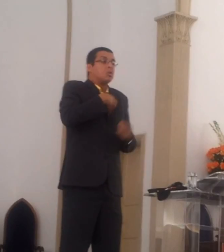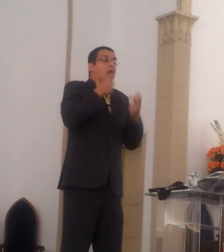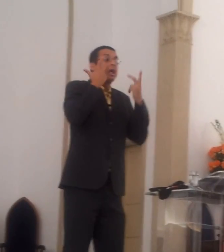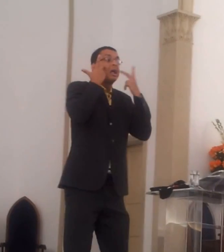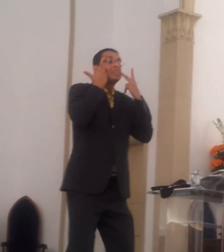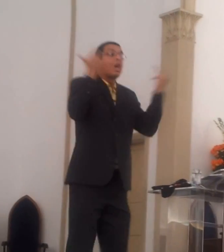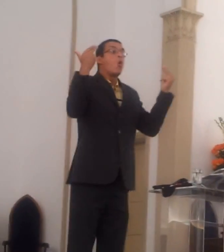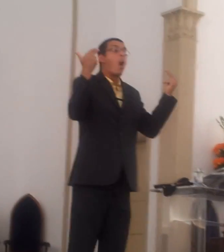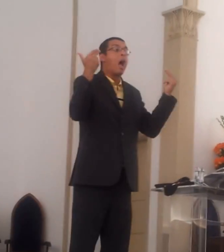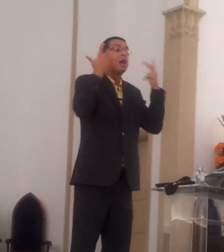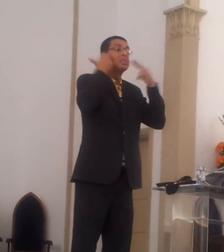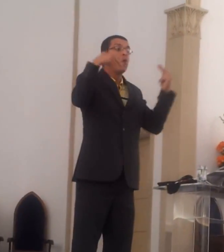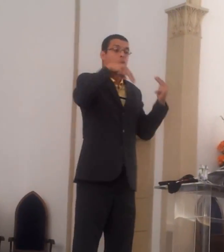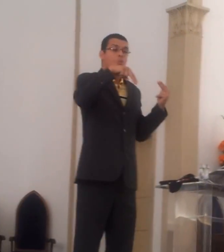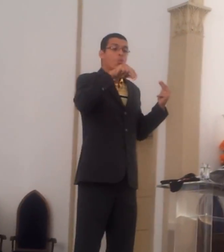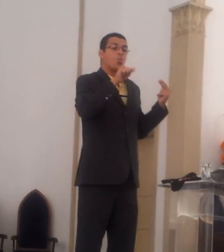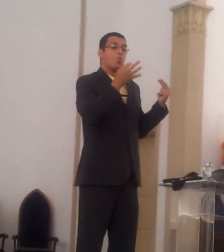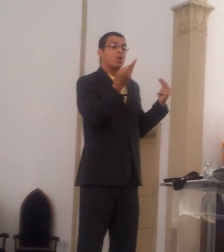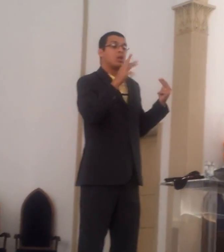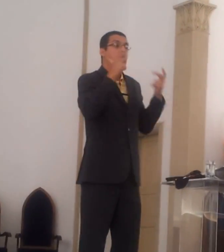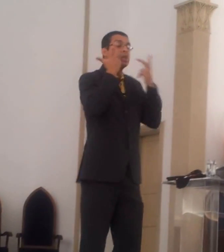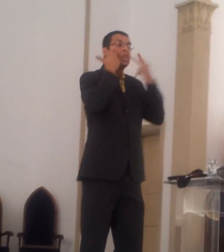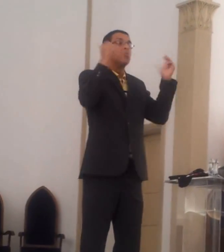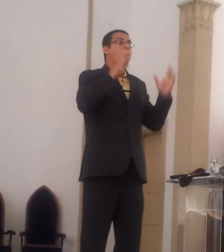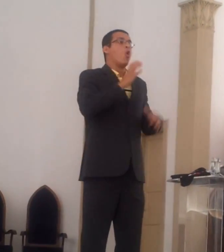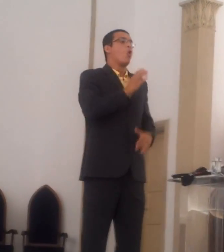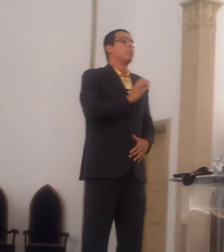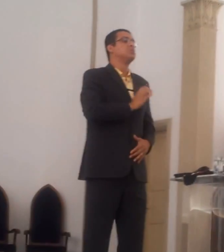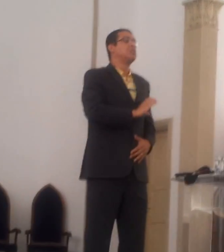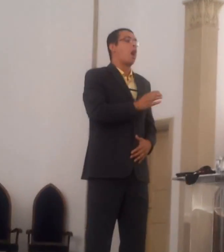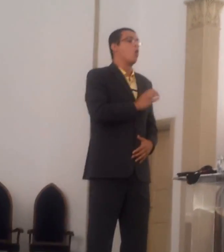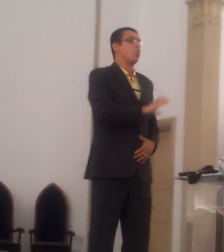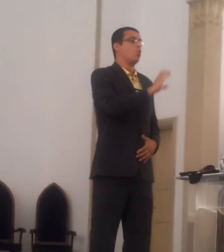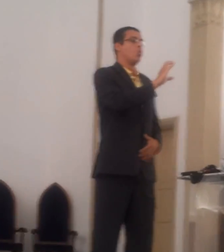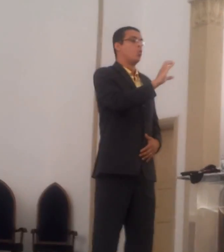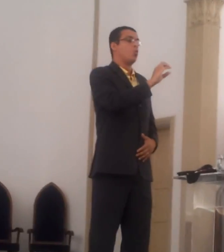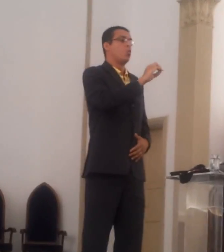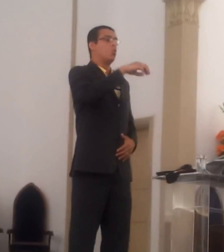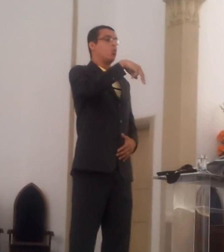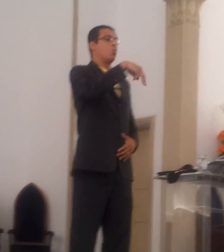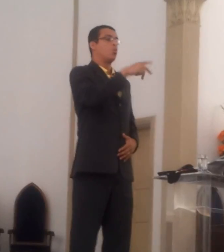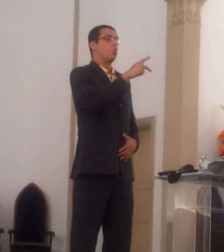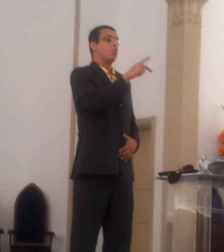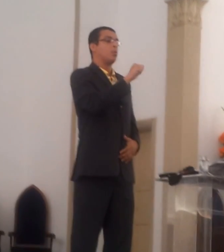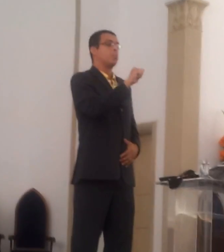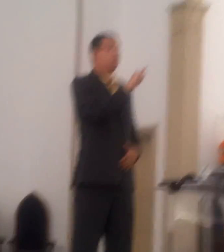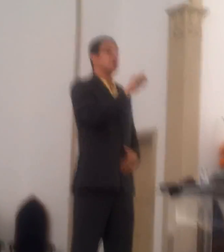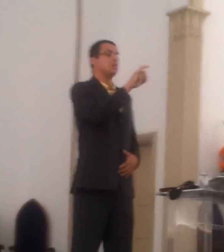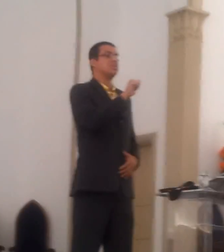alma, Jesus então, ele teve um despertamento, ele teve